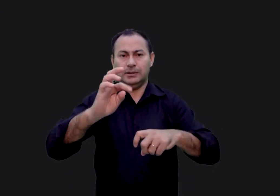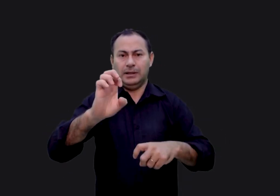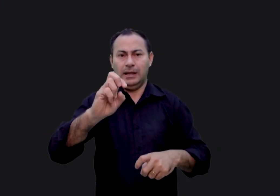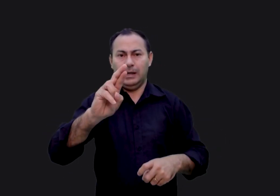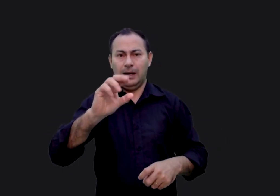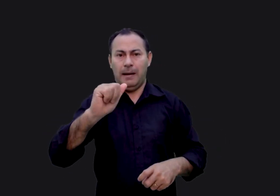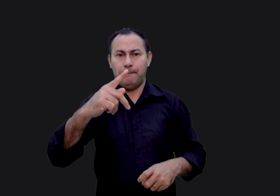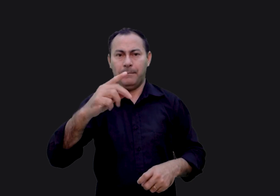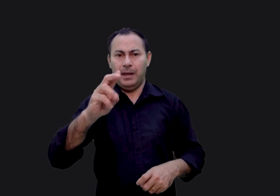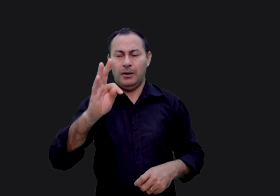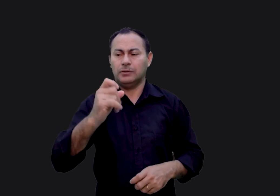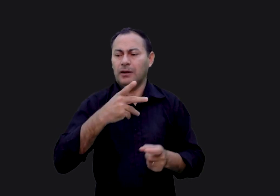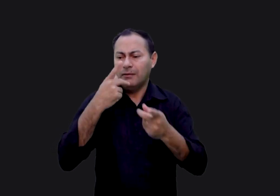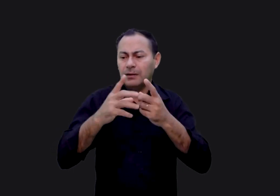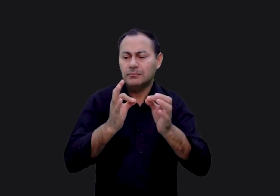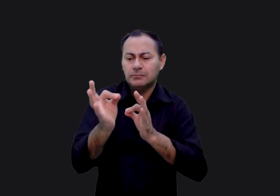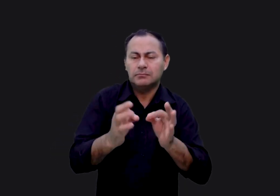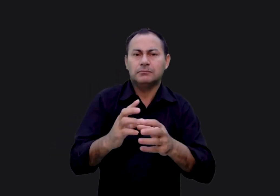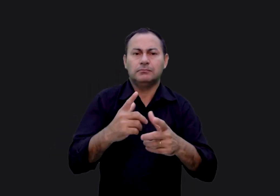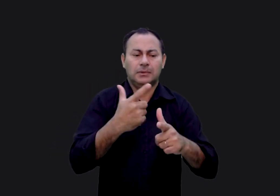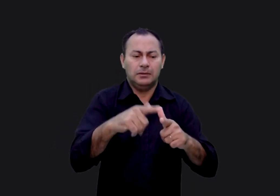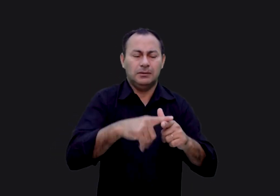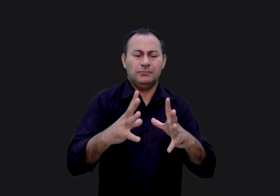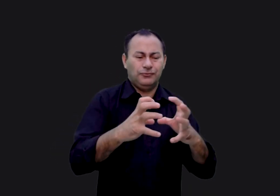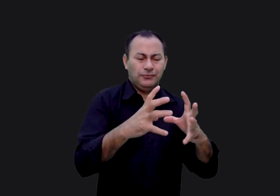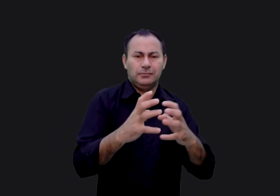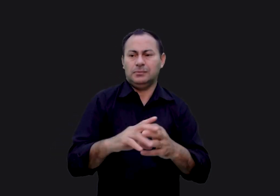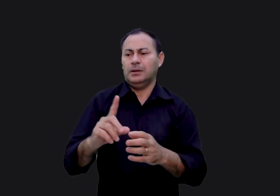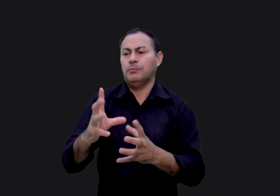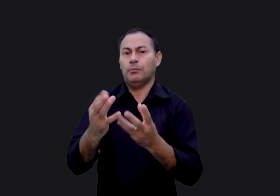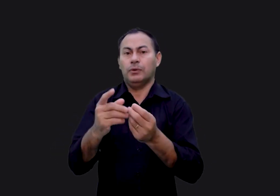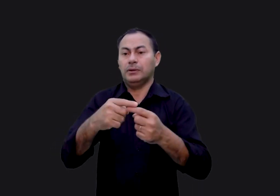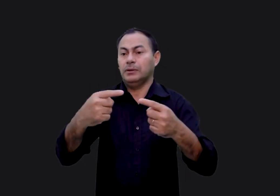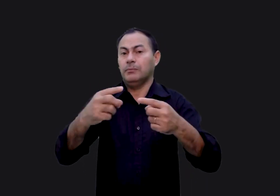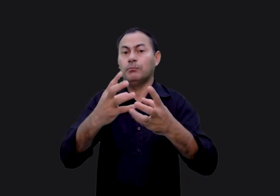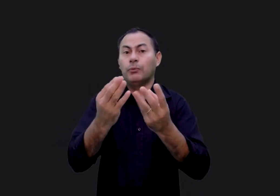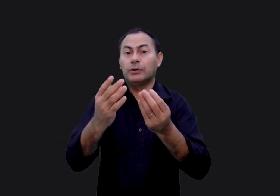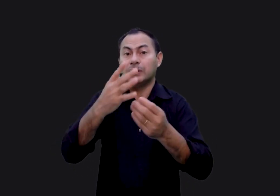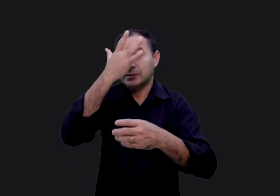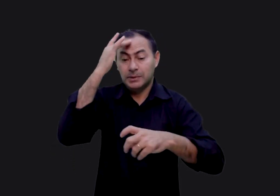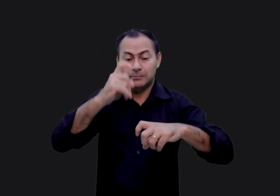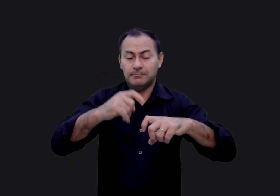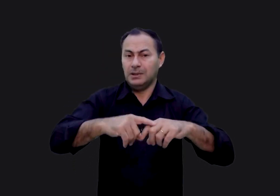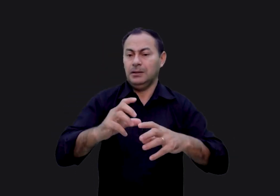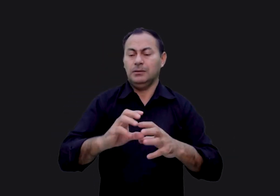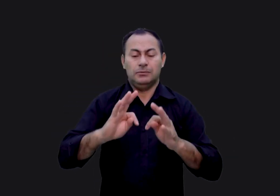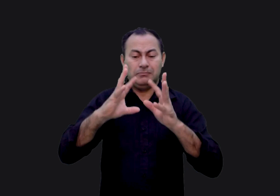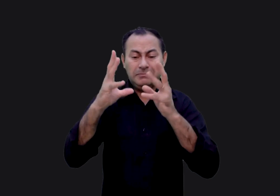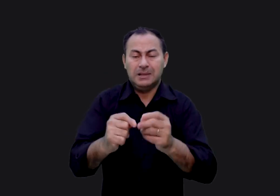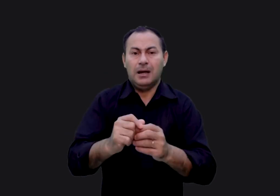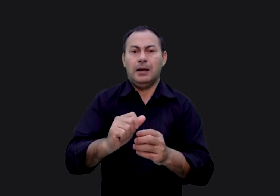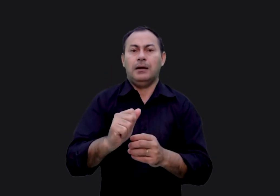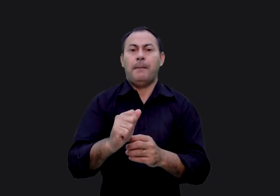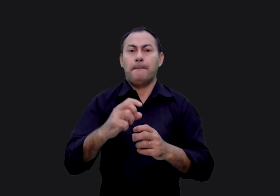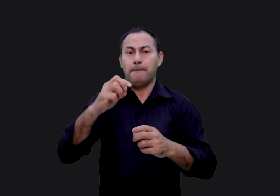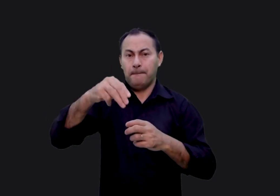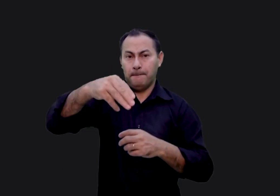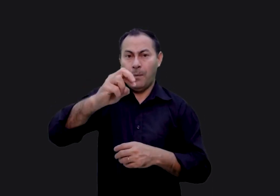os padrões quando lidam com os conflitos porque, para muitos deles, não existe absolutismo moral. Mesmo que esses profissionais